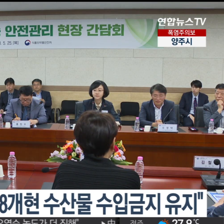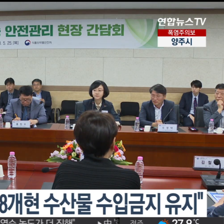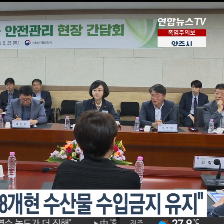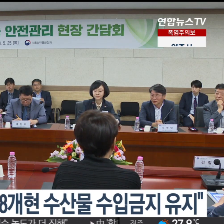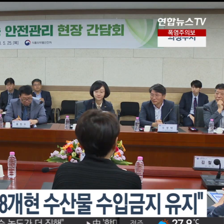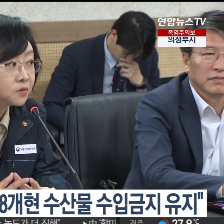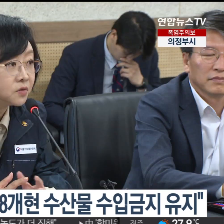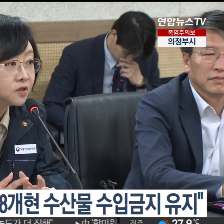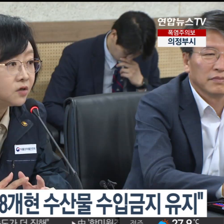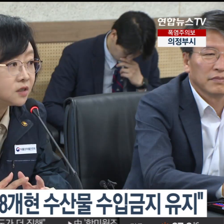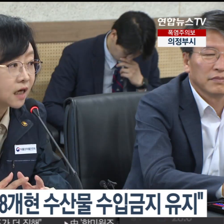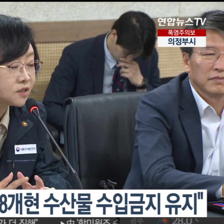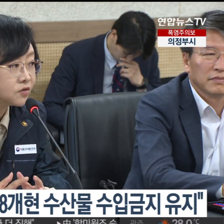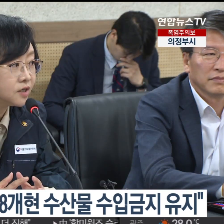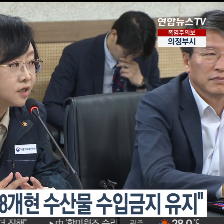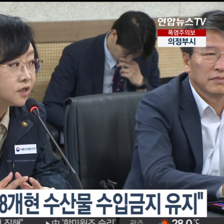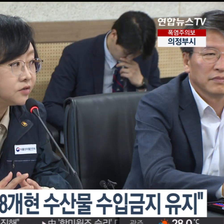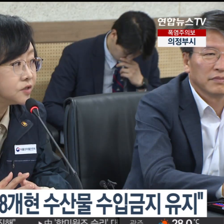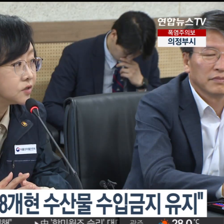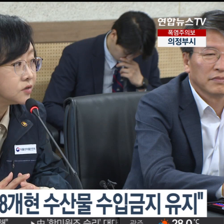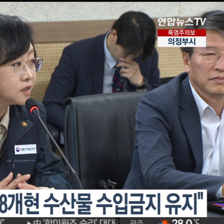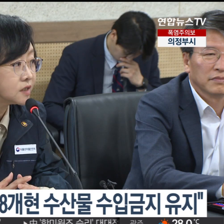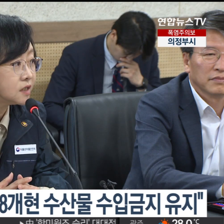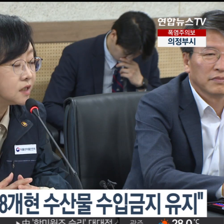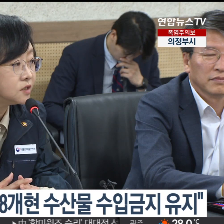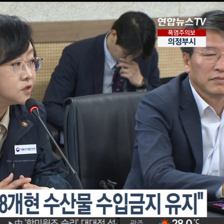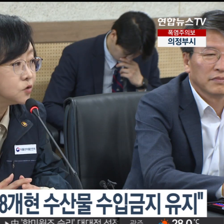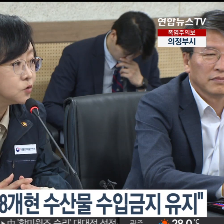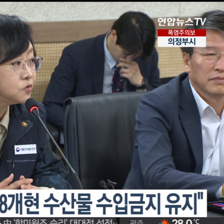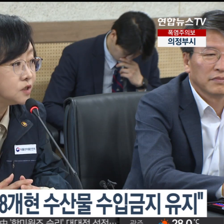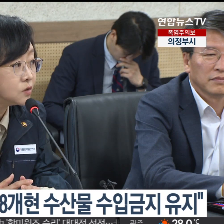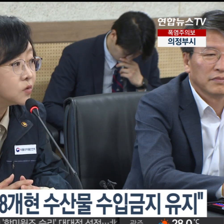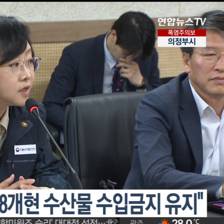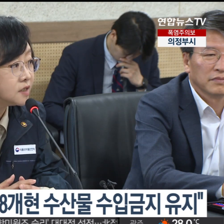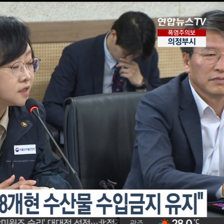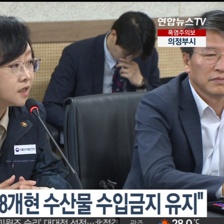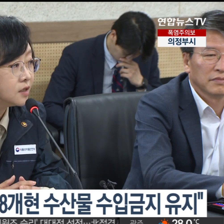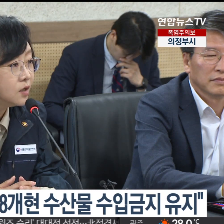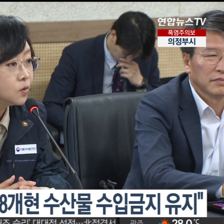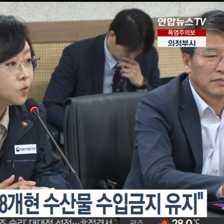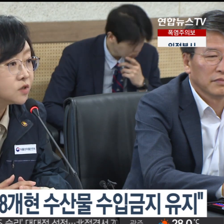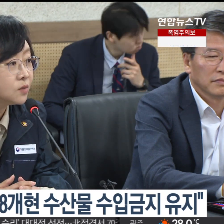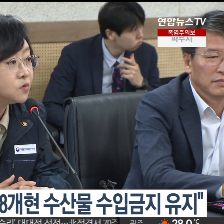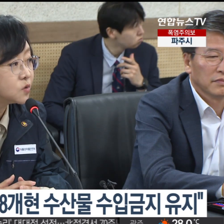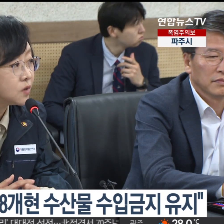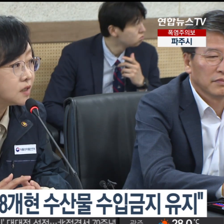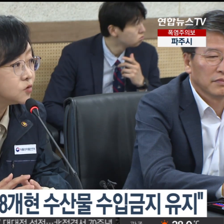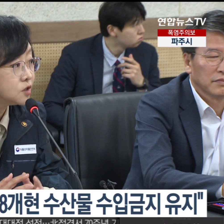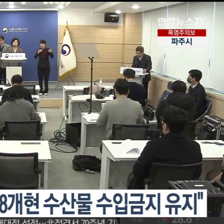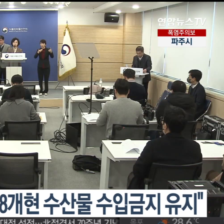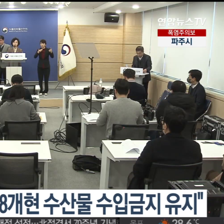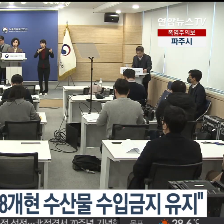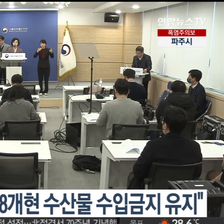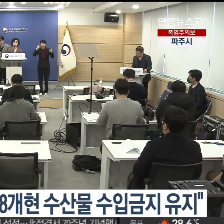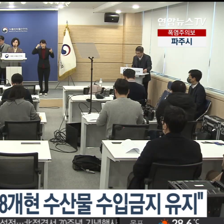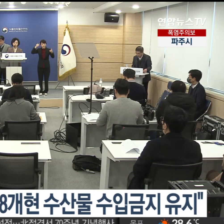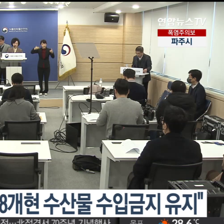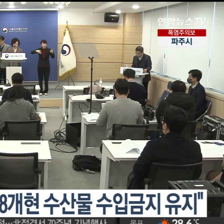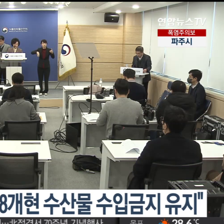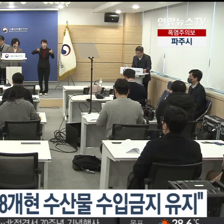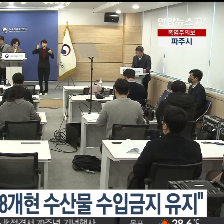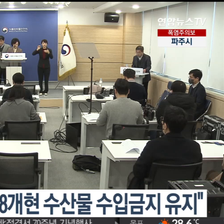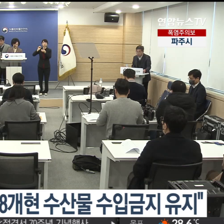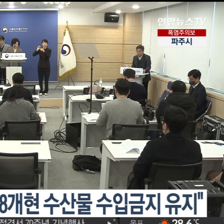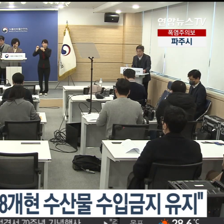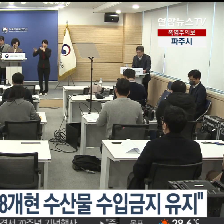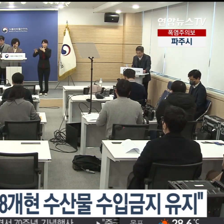이같이 말했습니다. 또 일본산 수산물은 방사능이 0.5베크렐이라도 검출되면 추가 증명서를